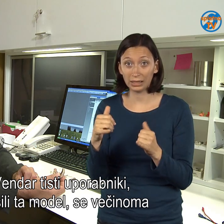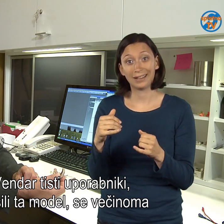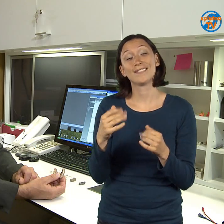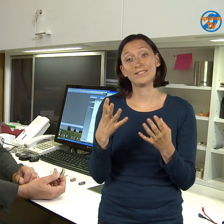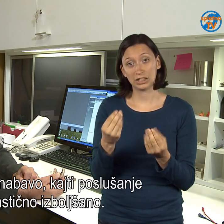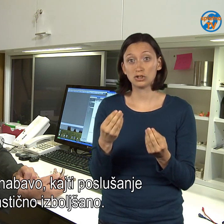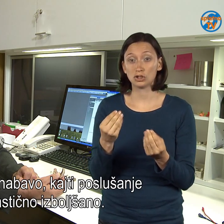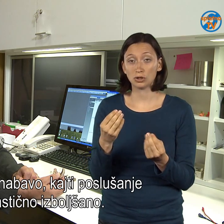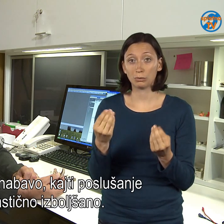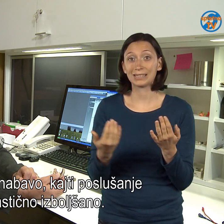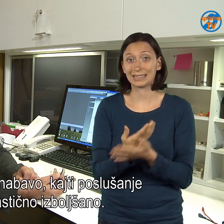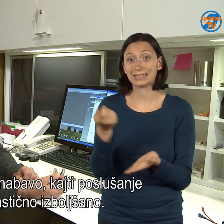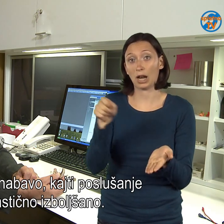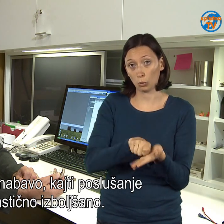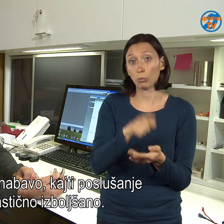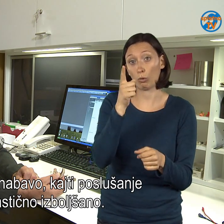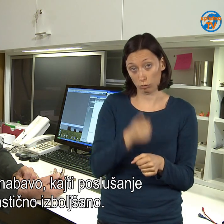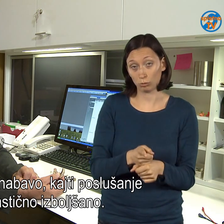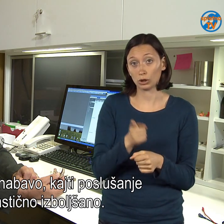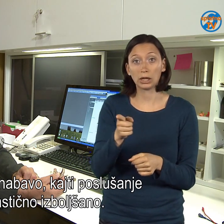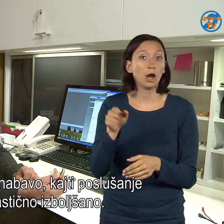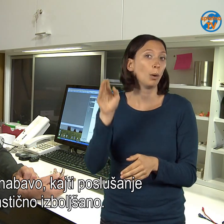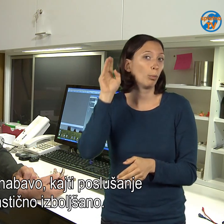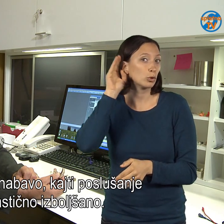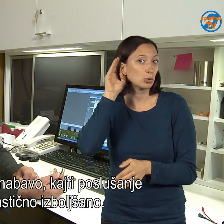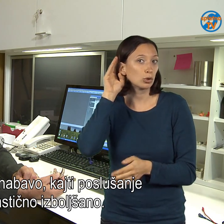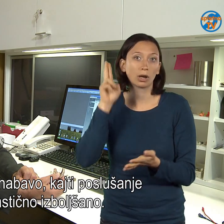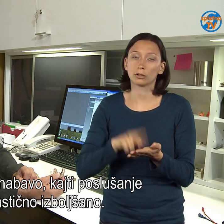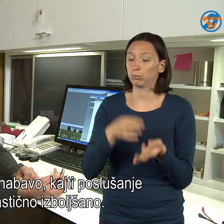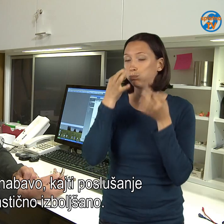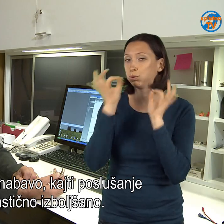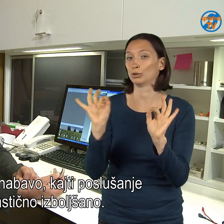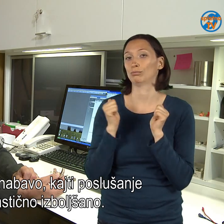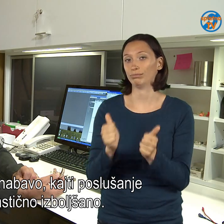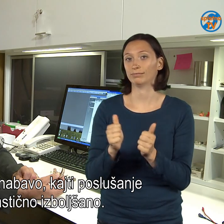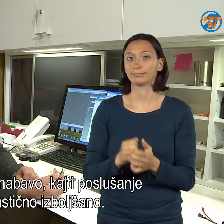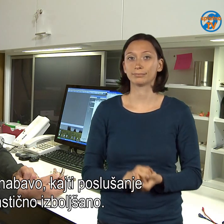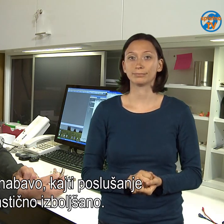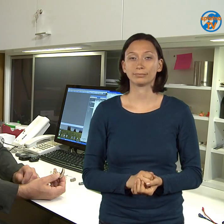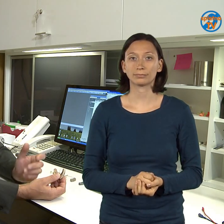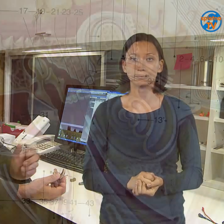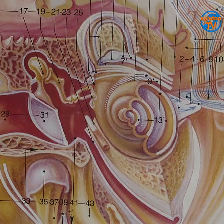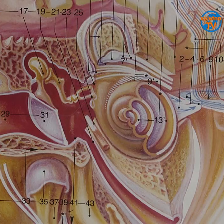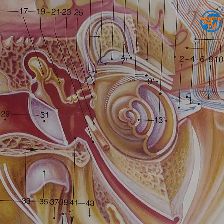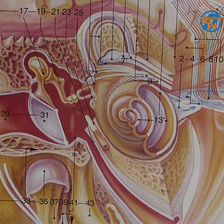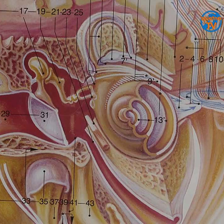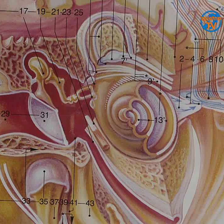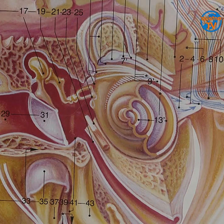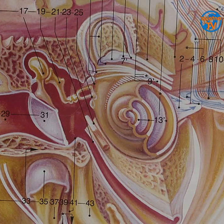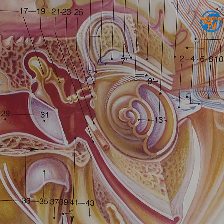model, večinoma se za nabavo odločijo, kajti poslušanje je drastično izboljšano.